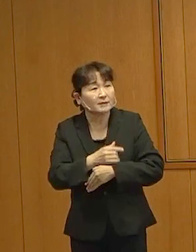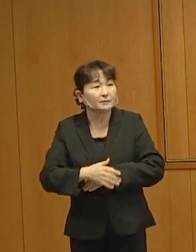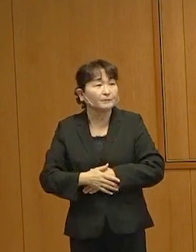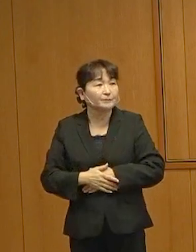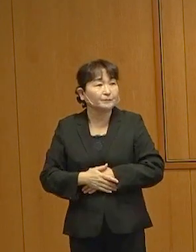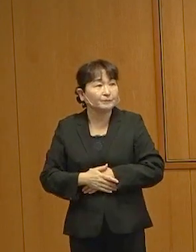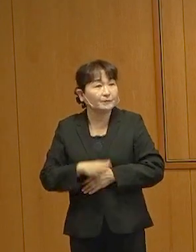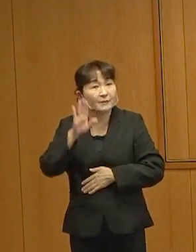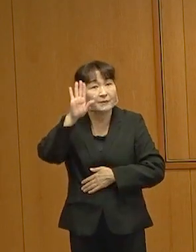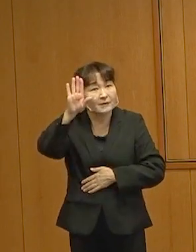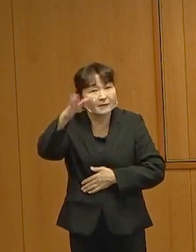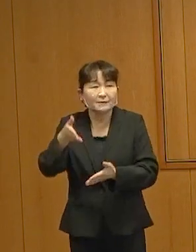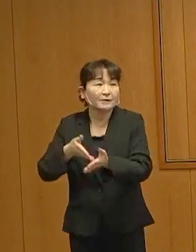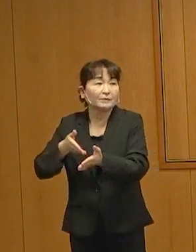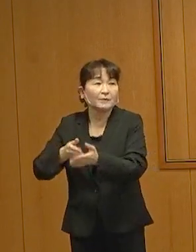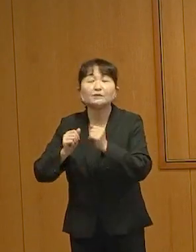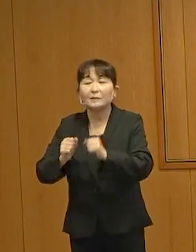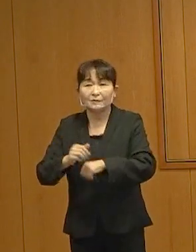後ほど答えさせていただきます。